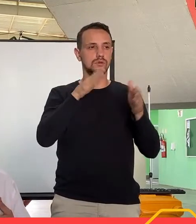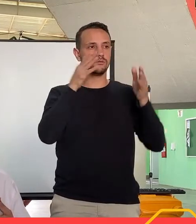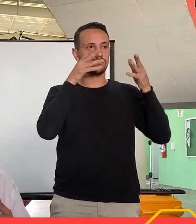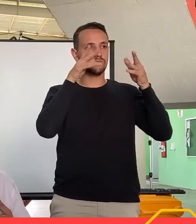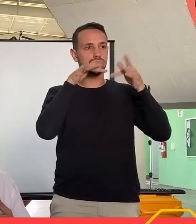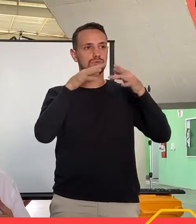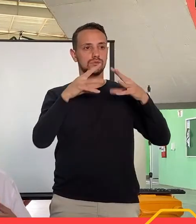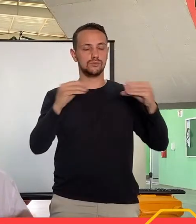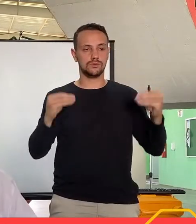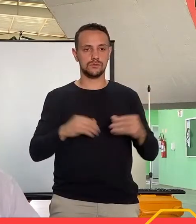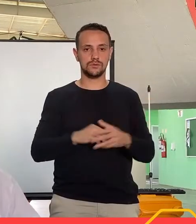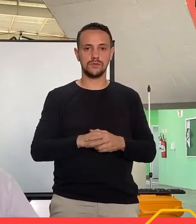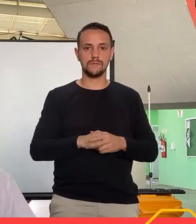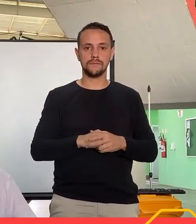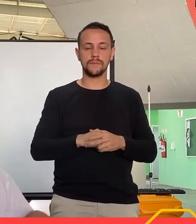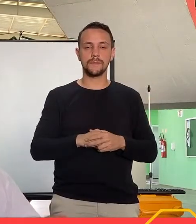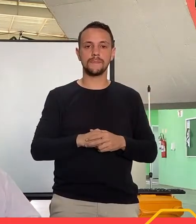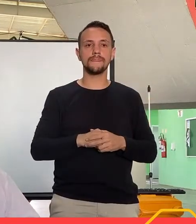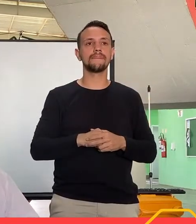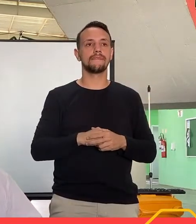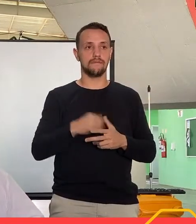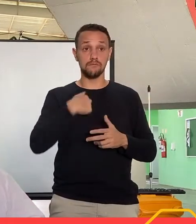me lembro disso.